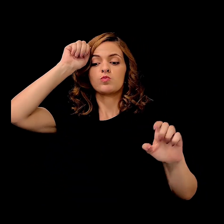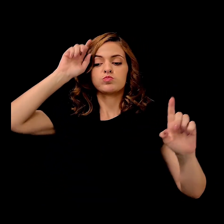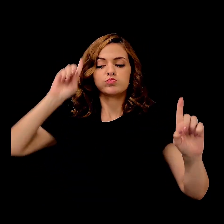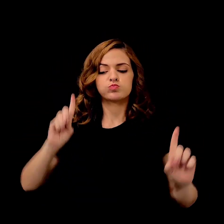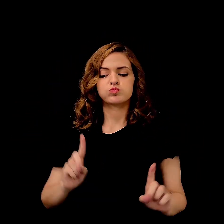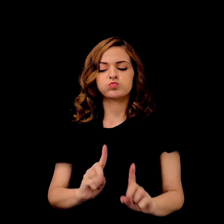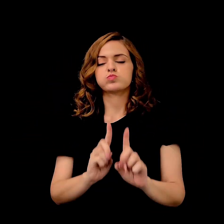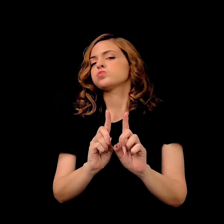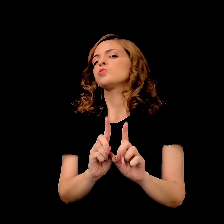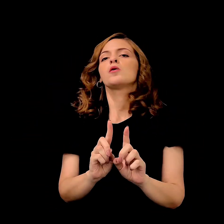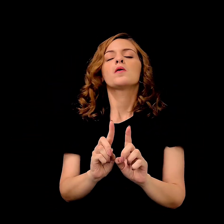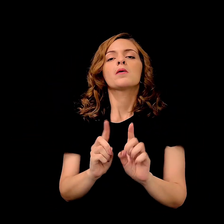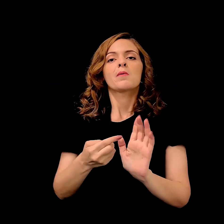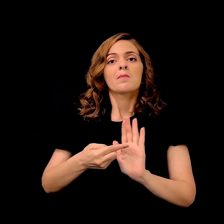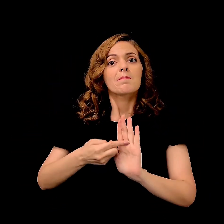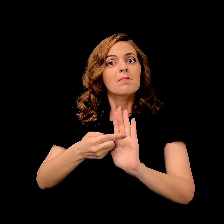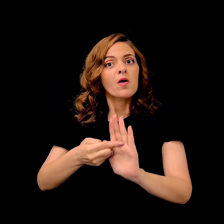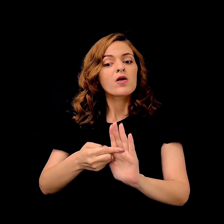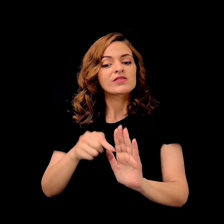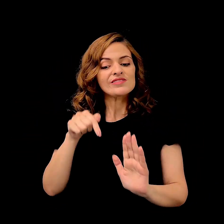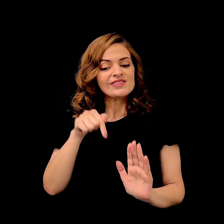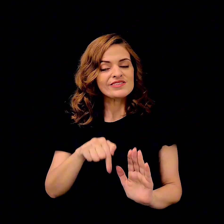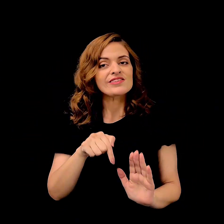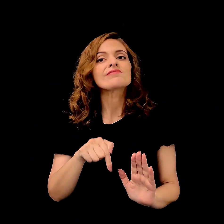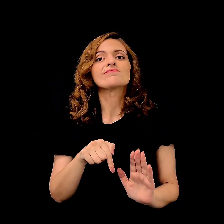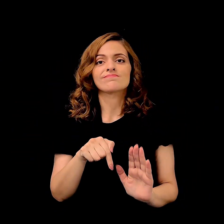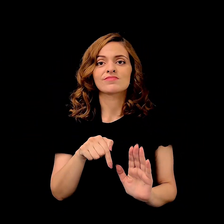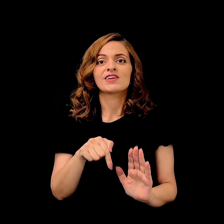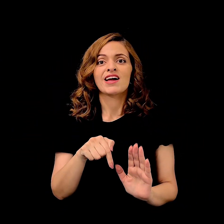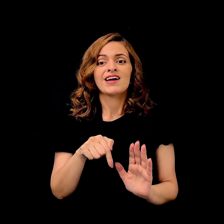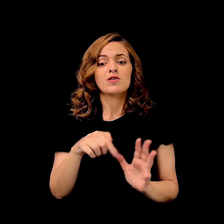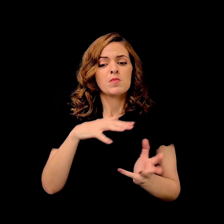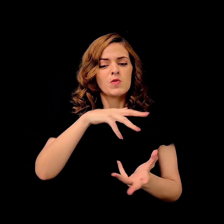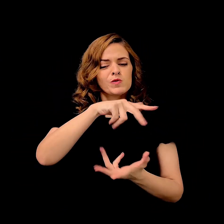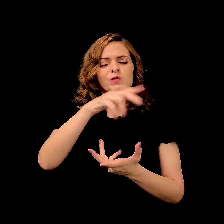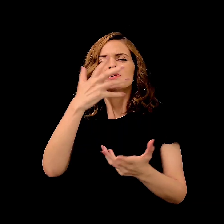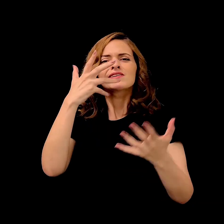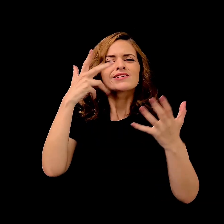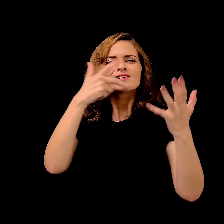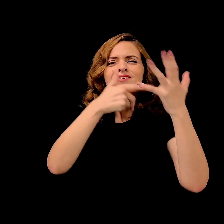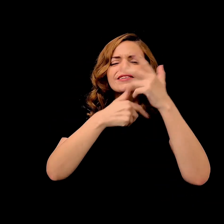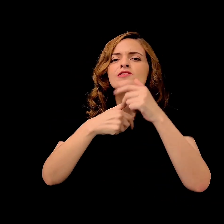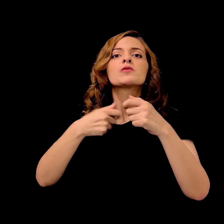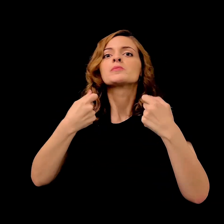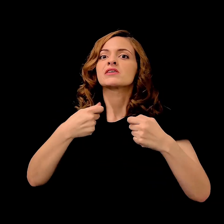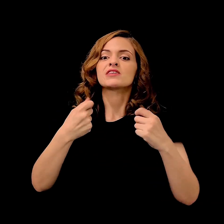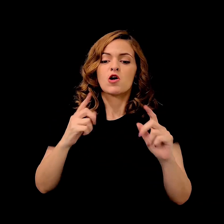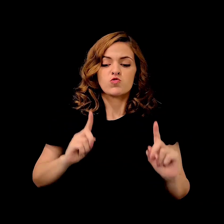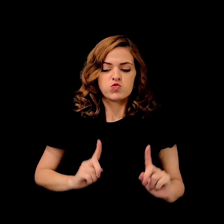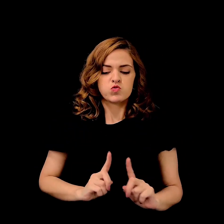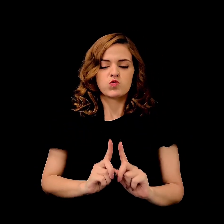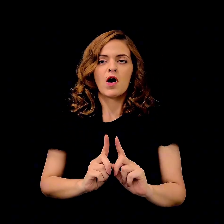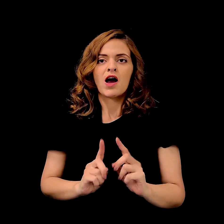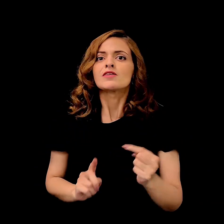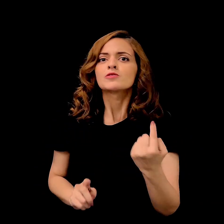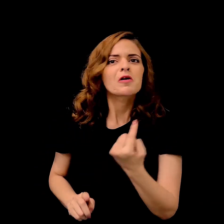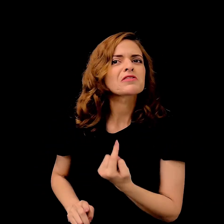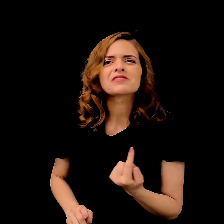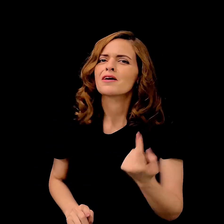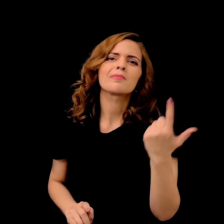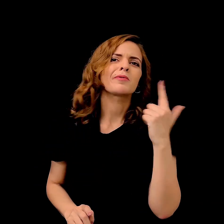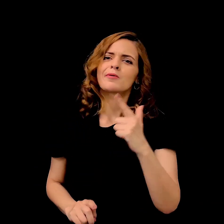para viver nesse mundo, né, lindo que ele tinha feito, tinha que ser dois, não um. Um só não ia